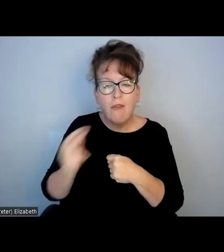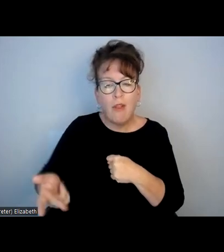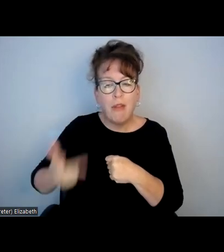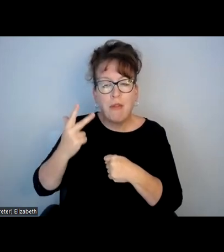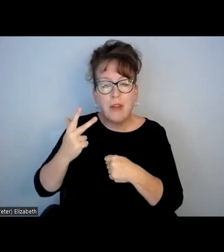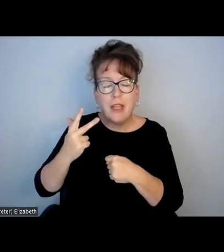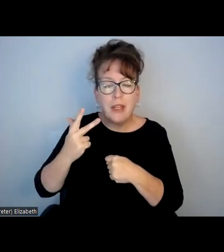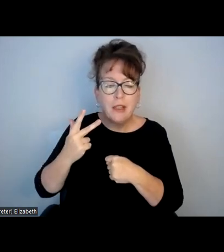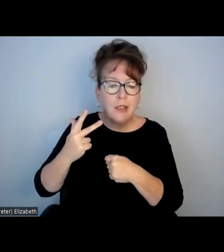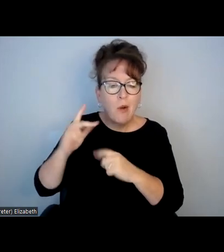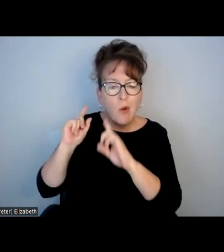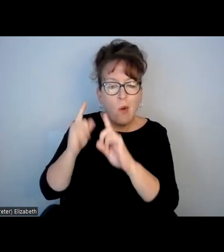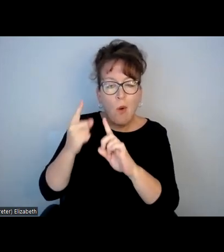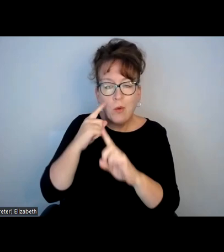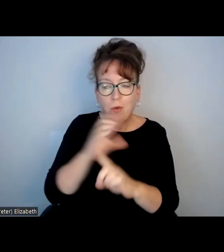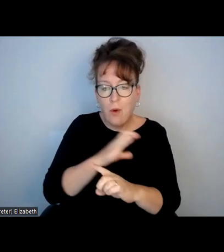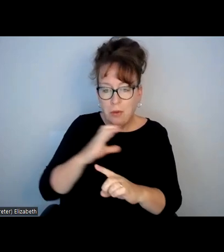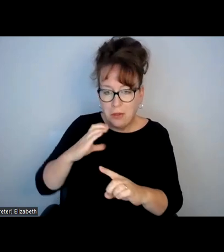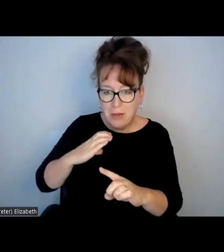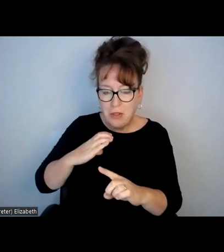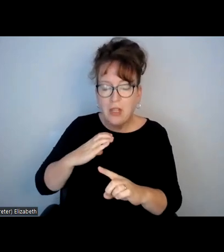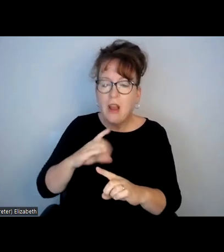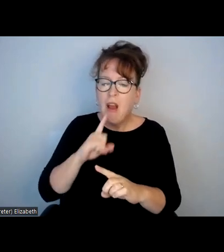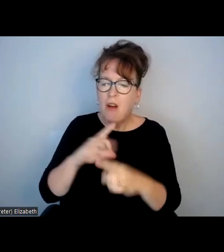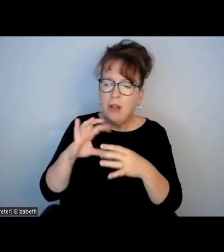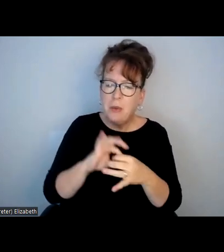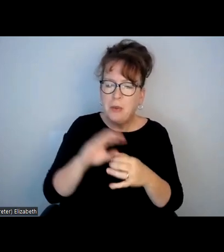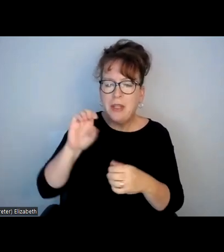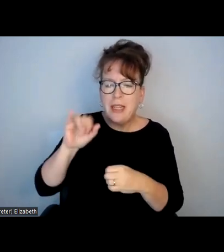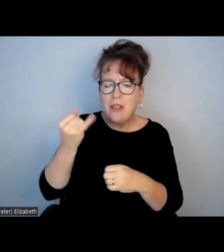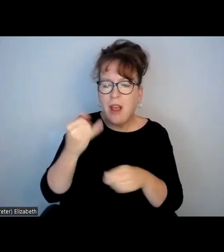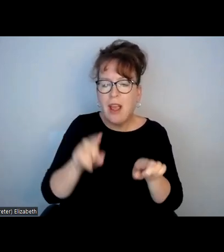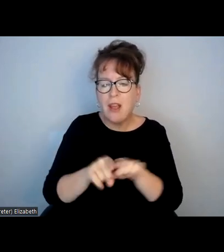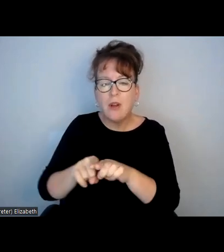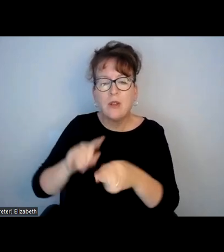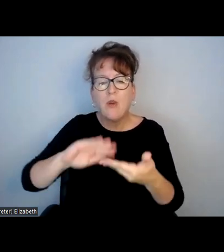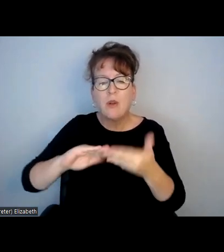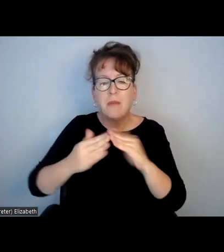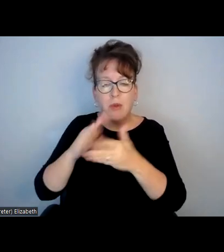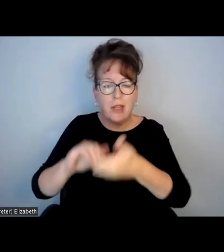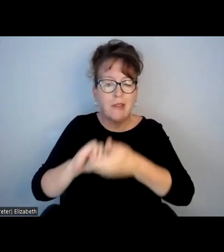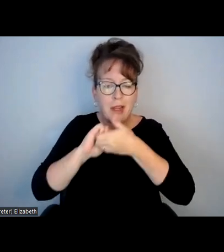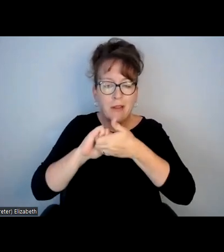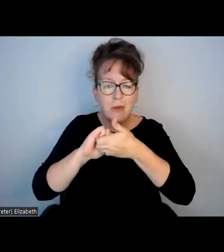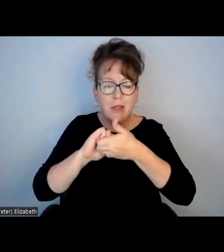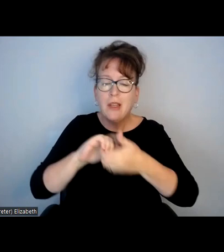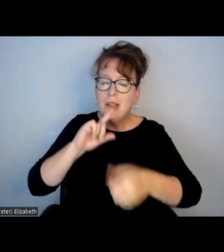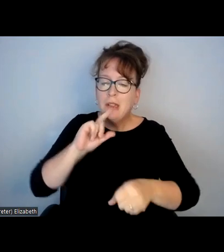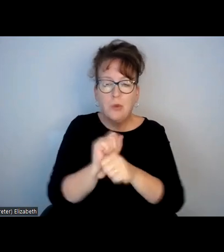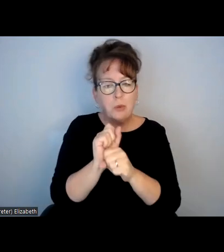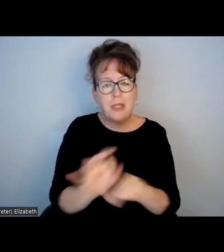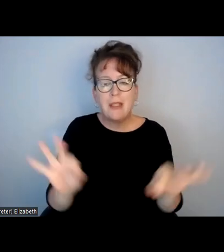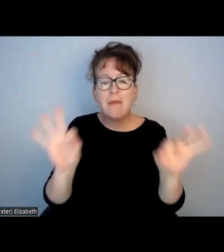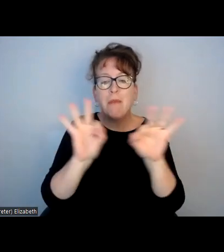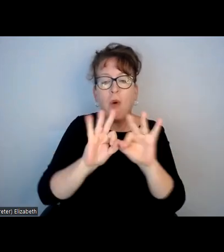cargos que se han puesto ante la comisión se relacionan mucho a la justicia ambiental y la comunidad Es que